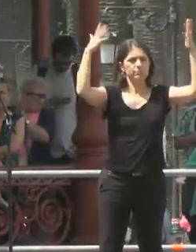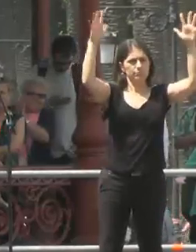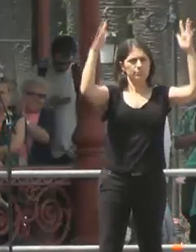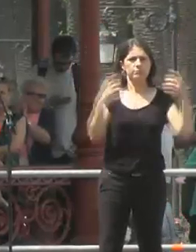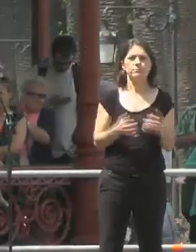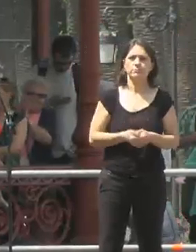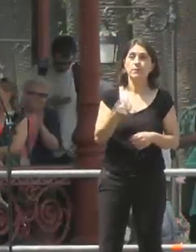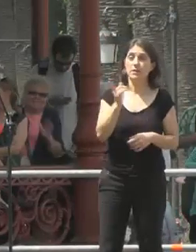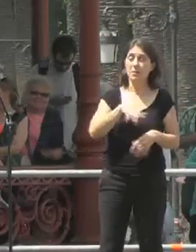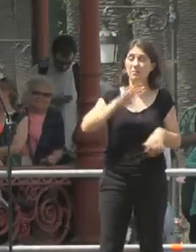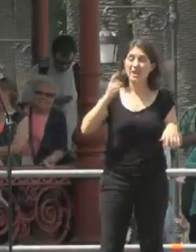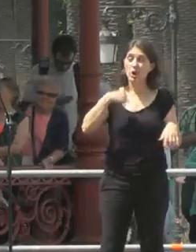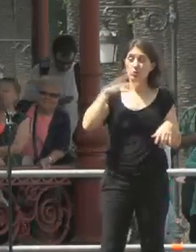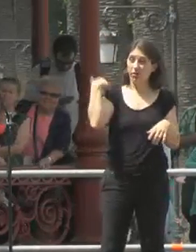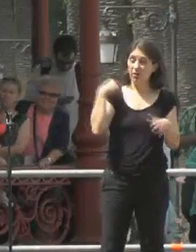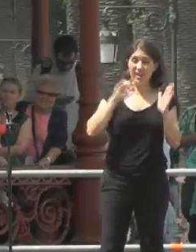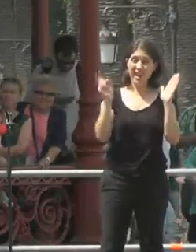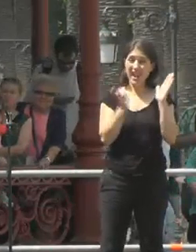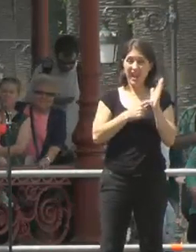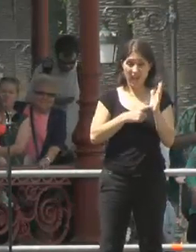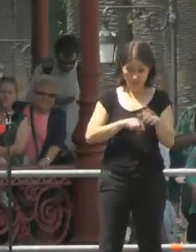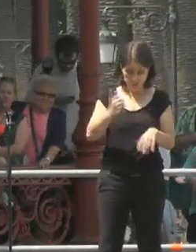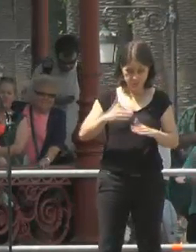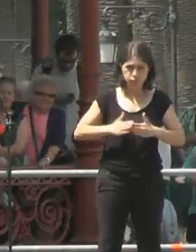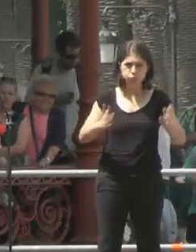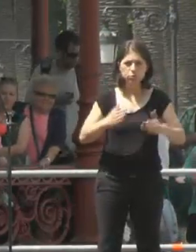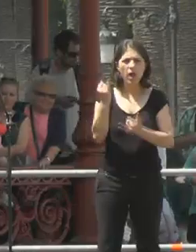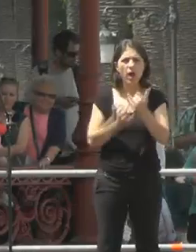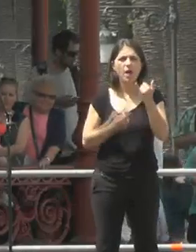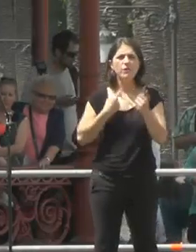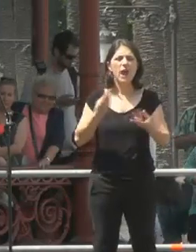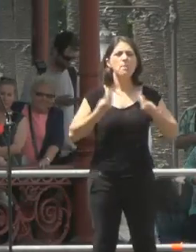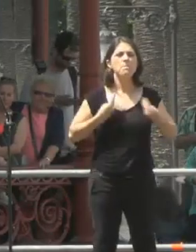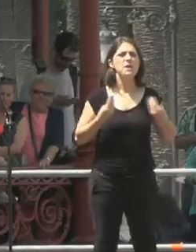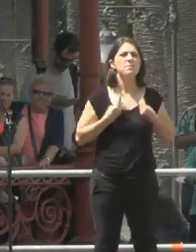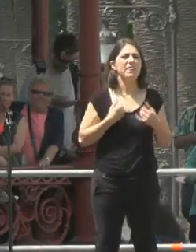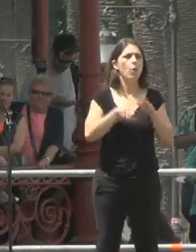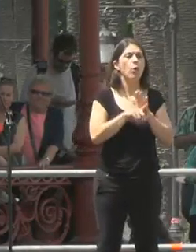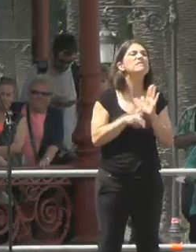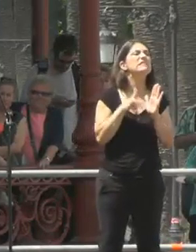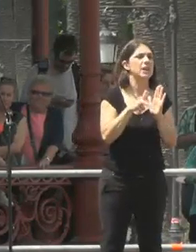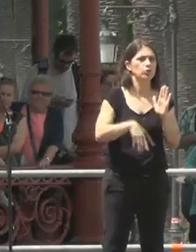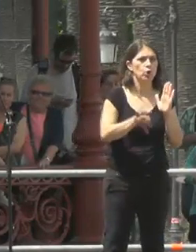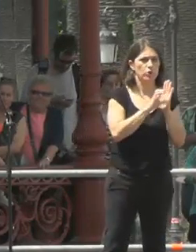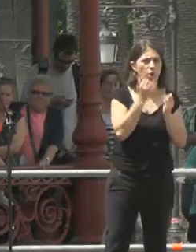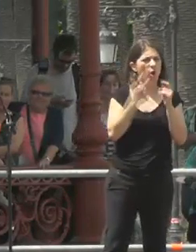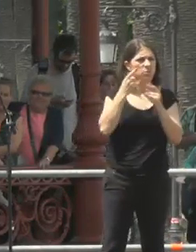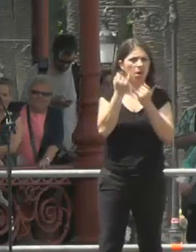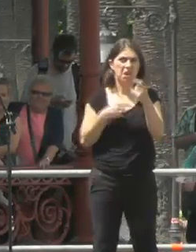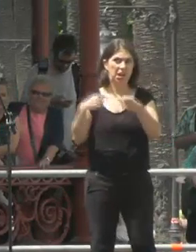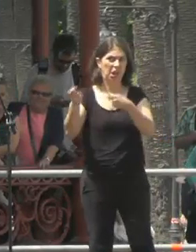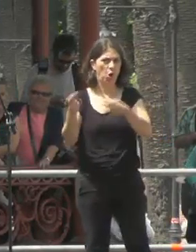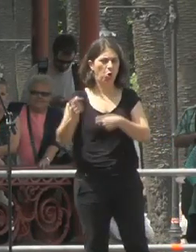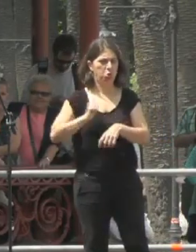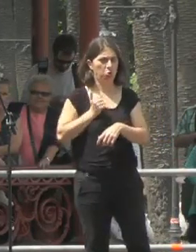La primera ley que aprobamos, la Ley de Función Social de la Vivienda. La vivienda es un derecho constitucional, no es un bien para especular, para que 4 se